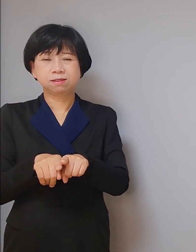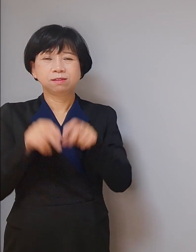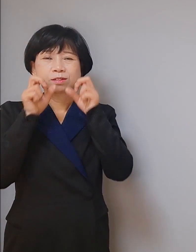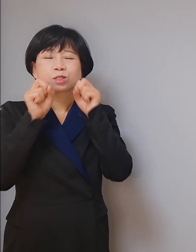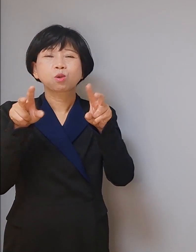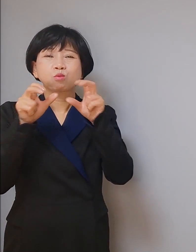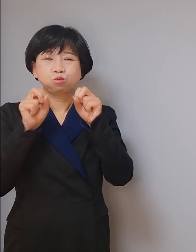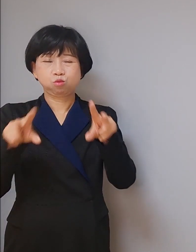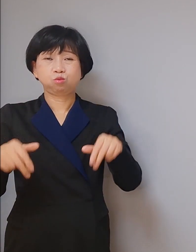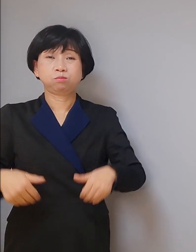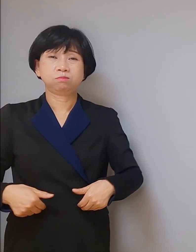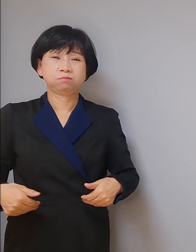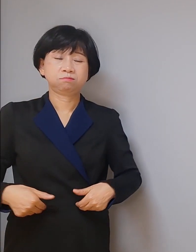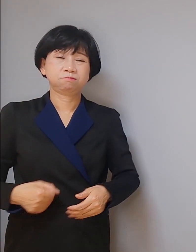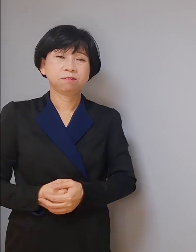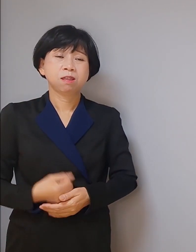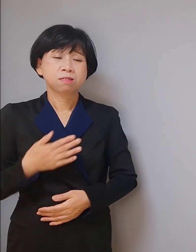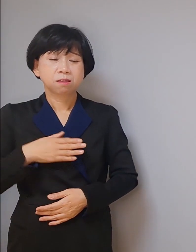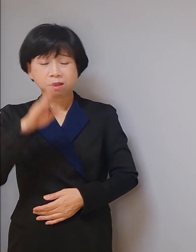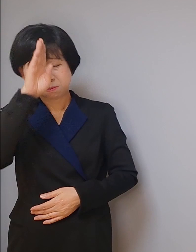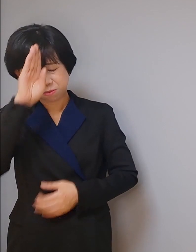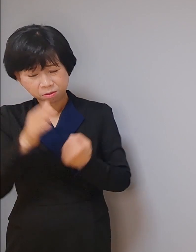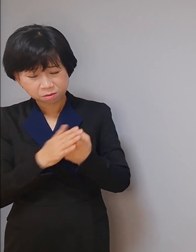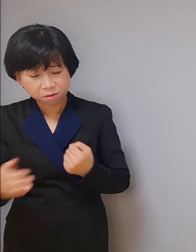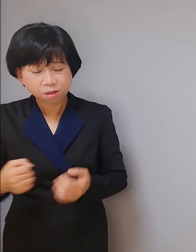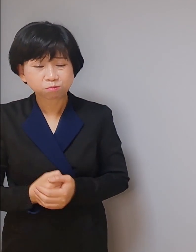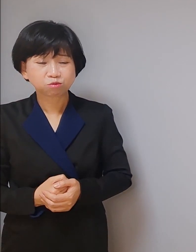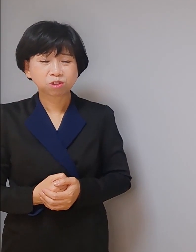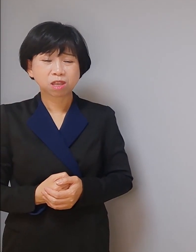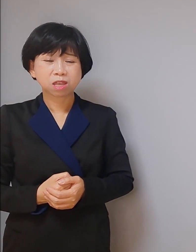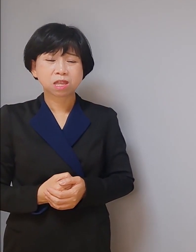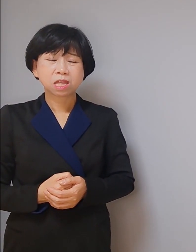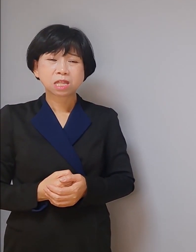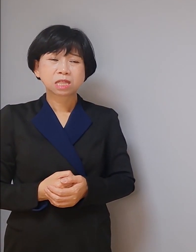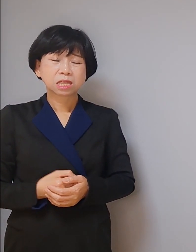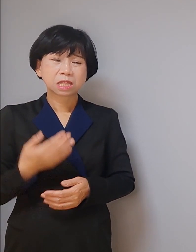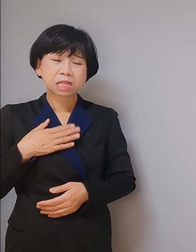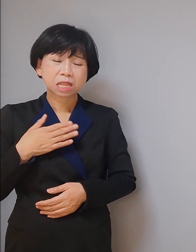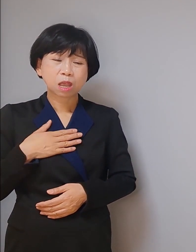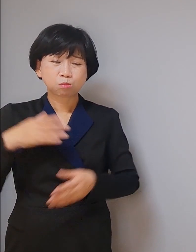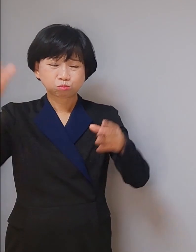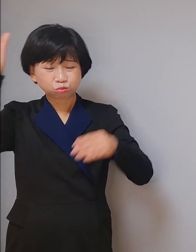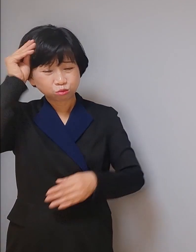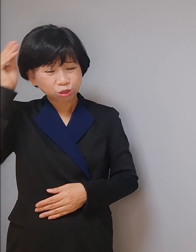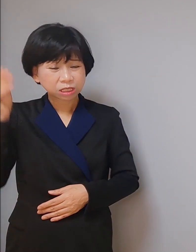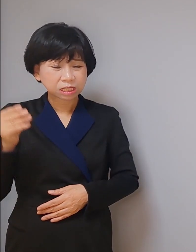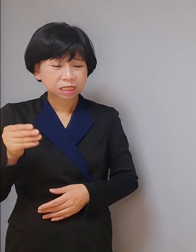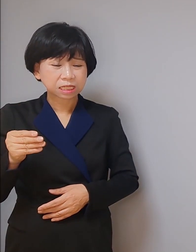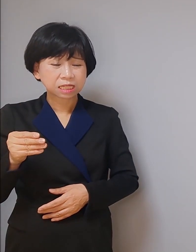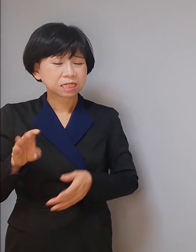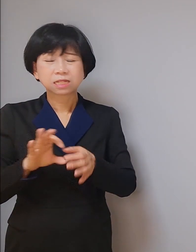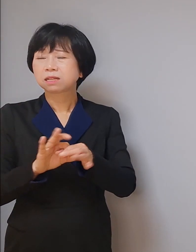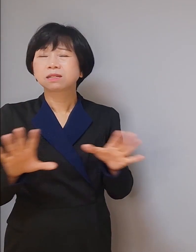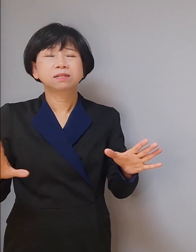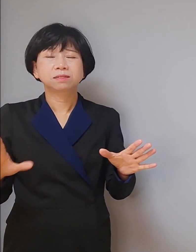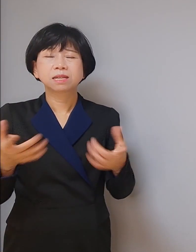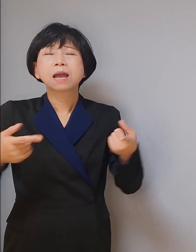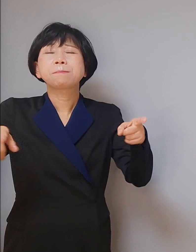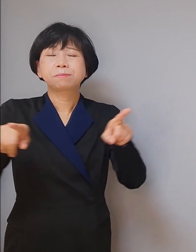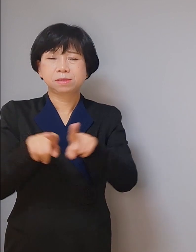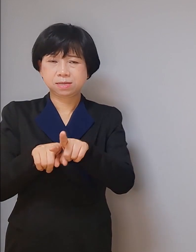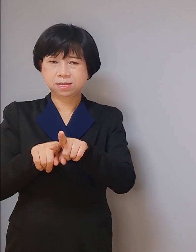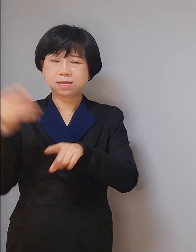합니다. 내가 병들고 지쳤어도 때론 배운 게 없다 해도 어떻게 해야 할까요? 함께 하늘을 바라봐야 합니다.